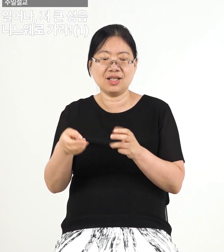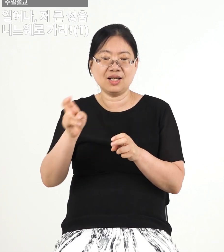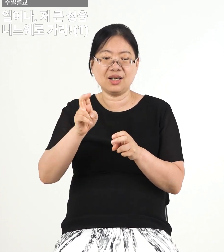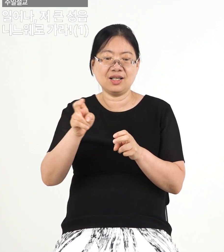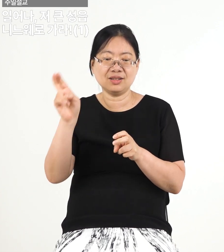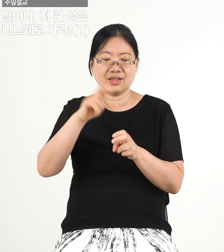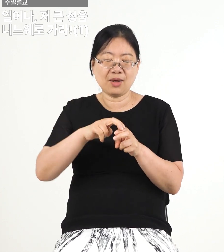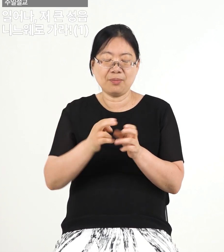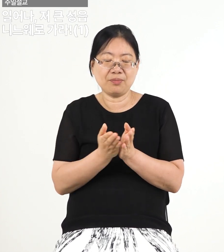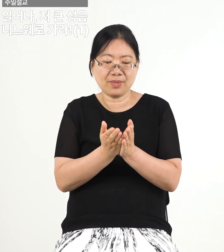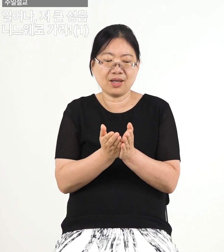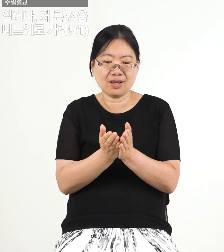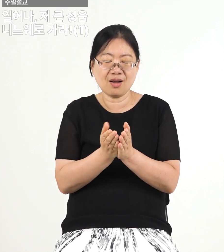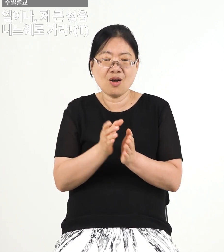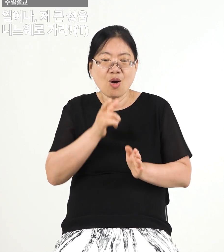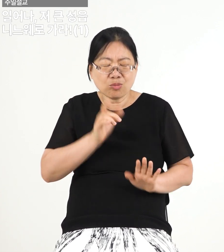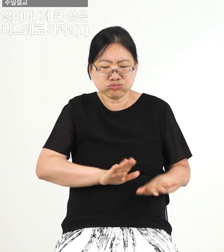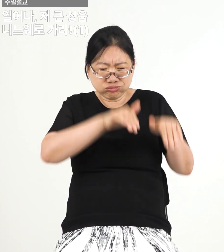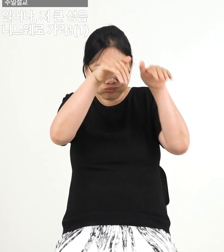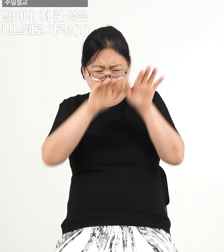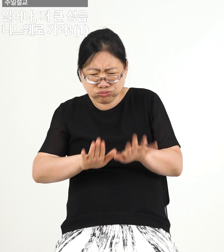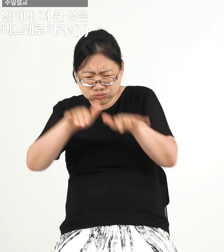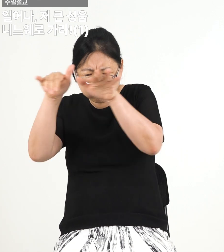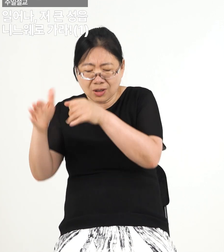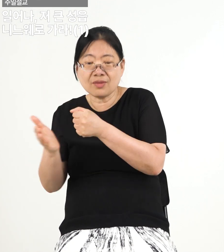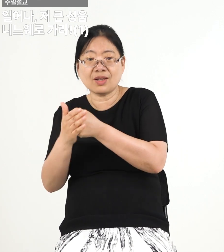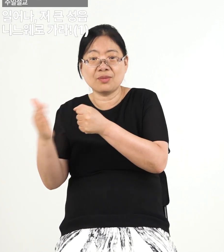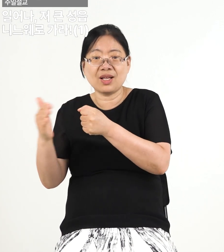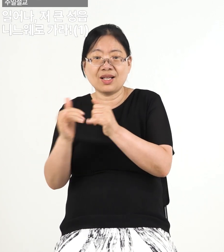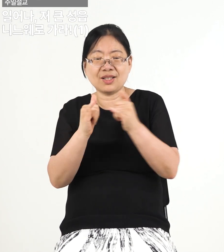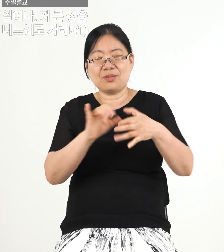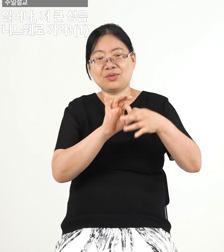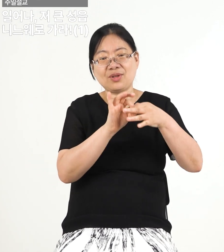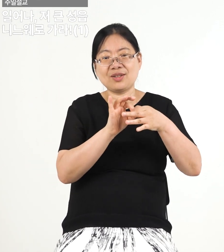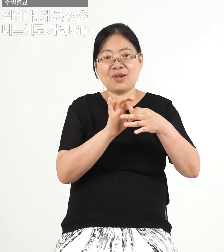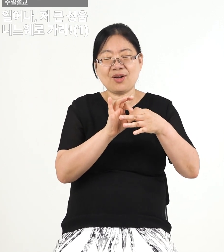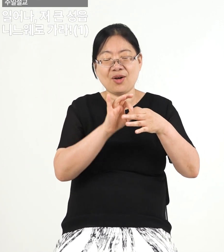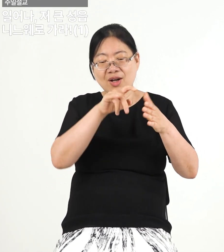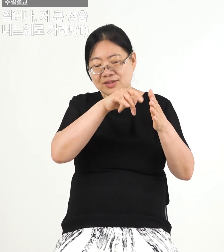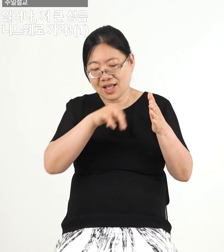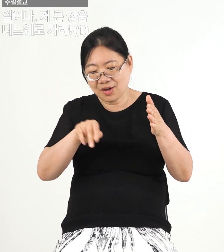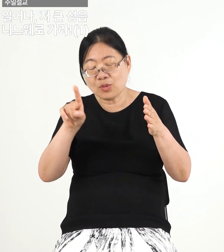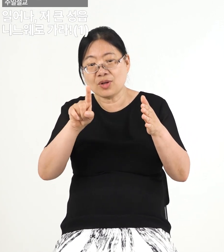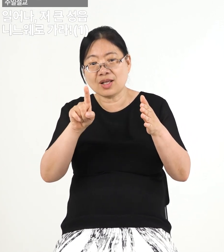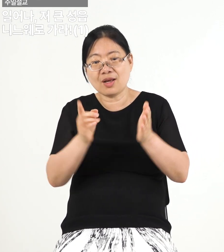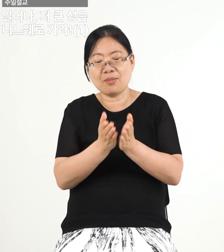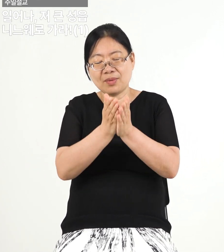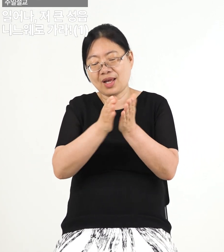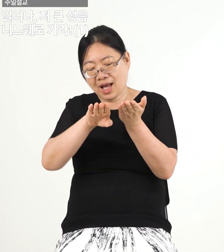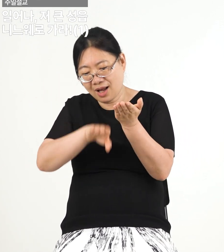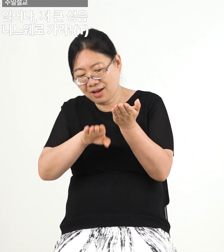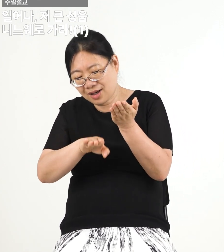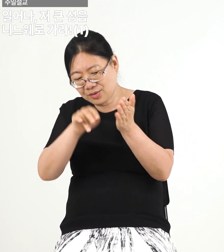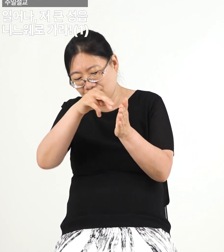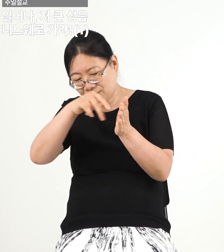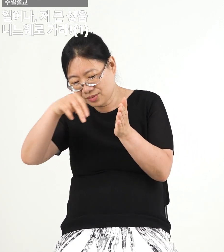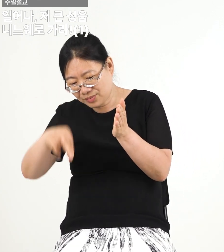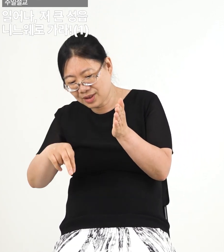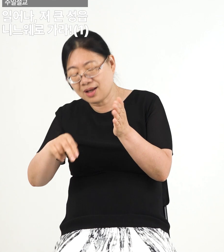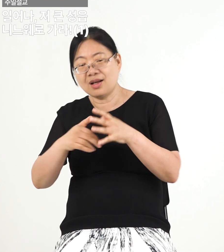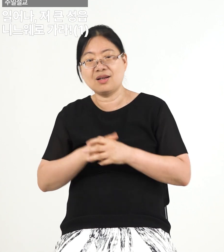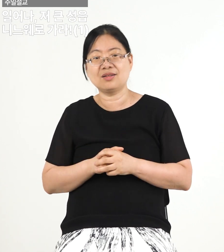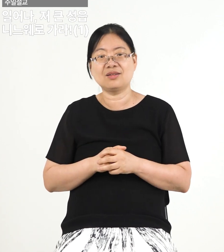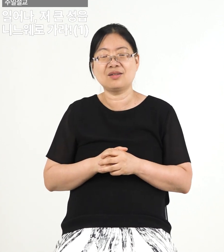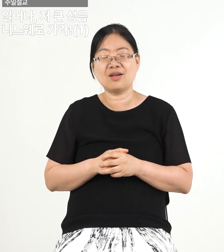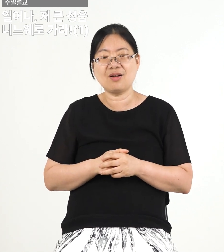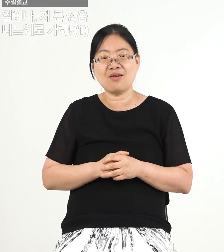풍랑이 이니까 사람들에 의해서 어디로 내려갑니까? 배 밑으로 내려가요. 그